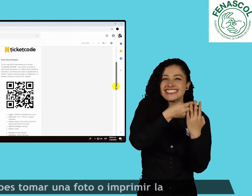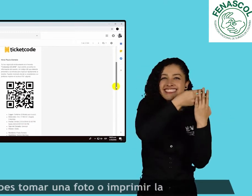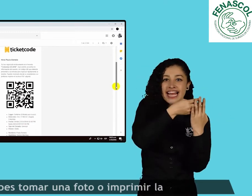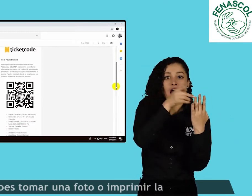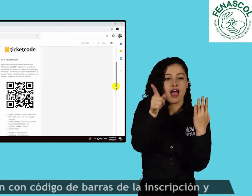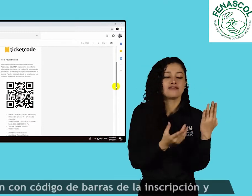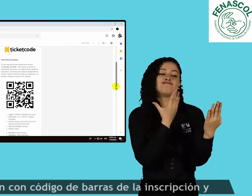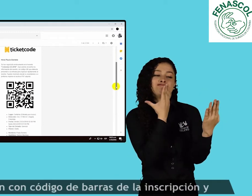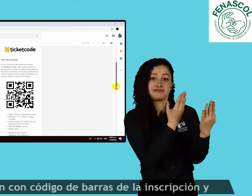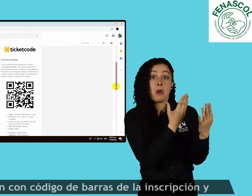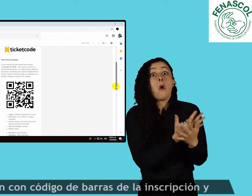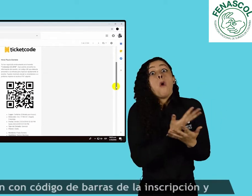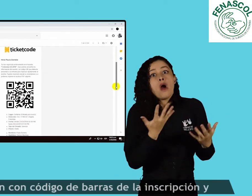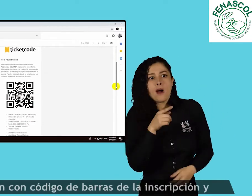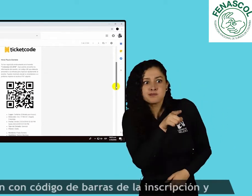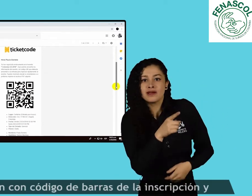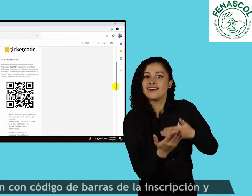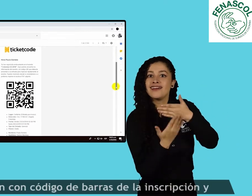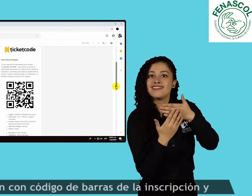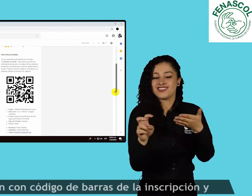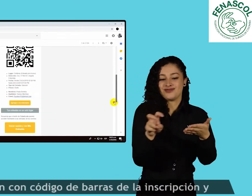la confirmación con código de barras de la inscripción